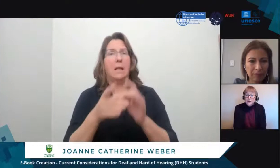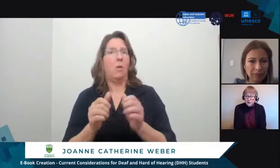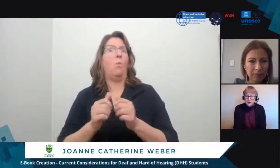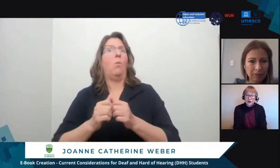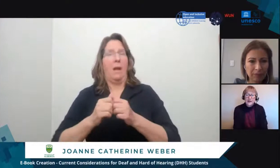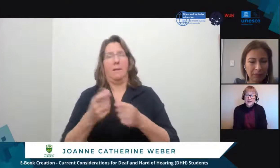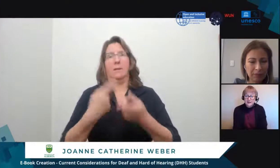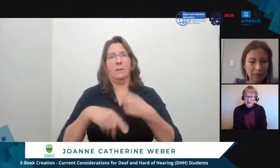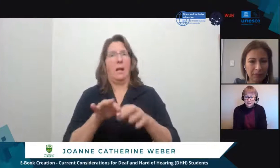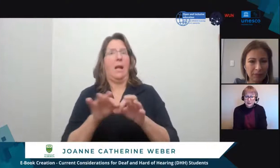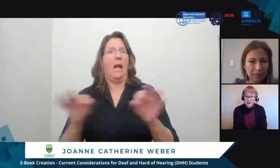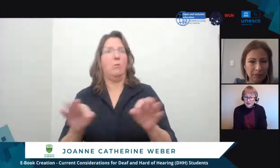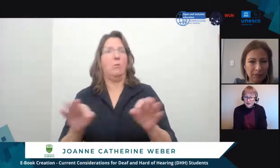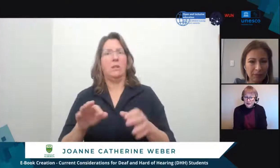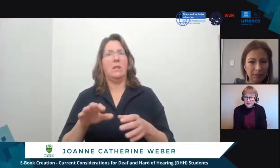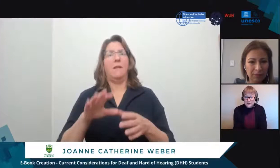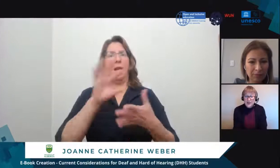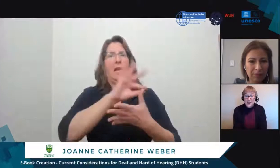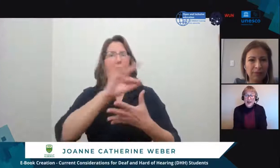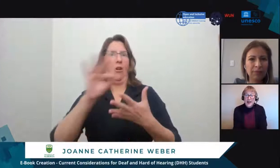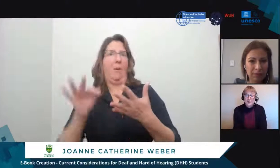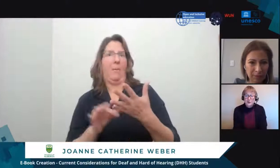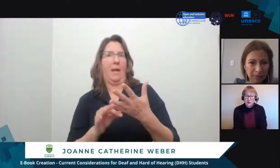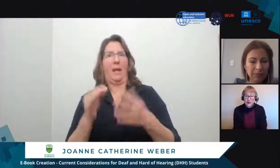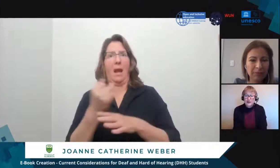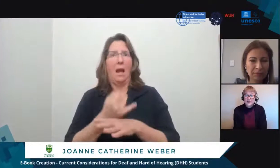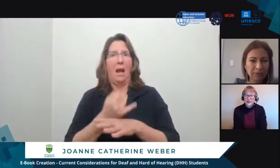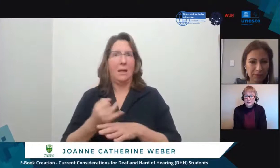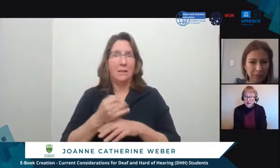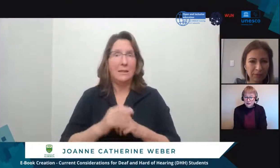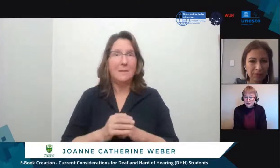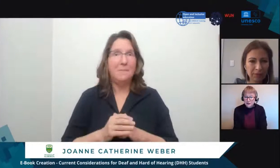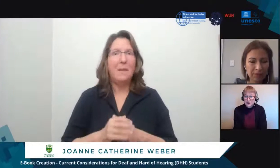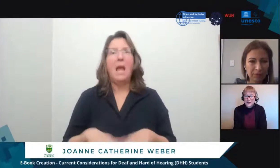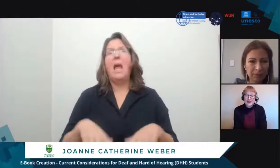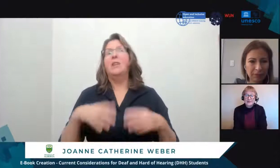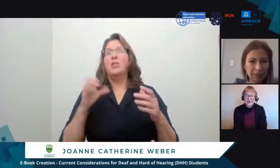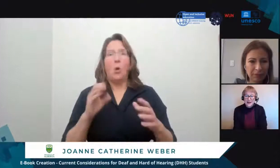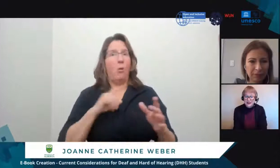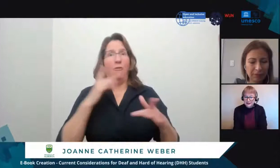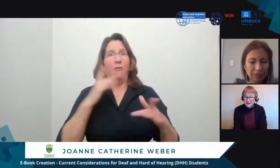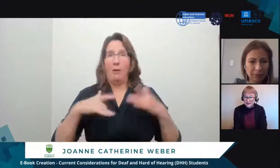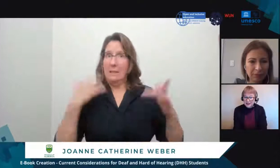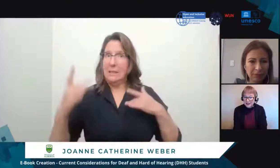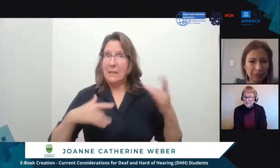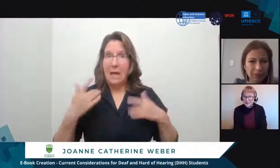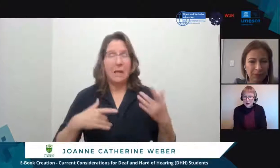los organizadores también. Muchas gracias. Espero verla la próxima semana.